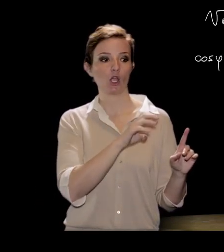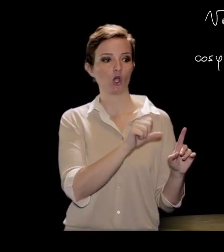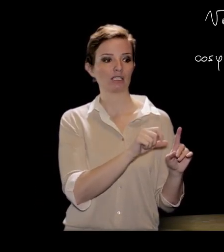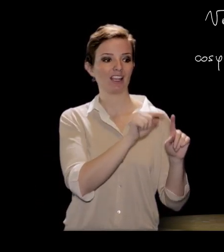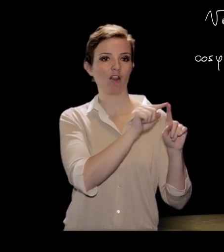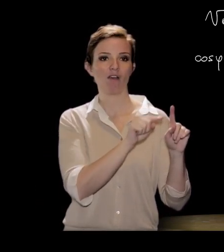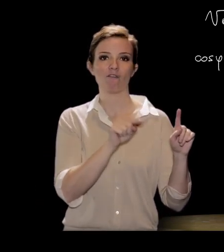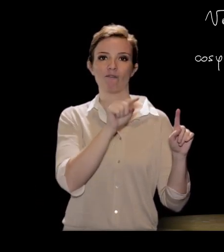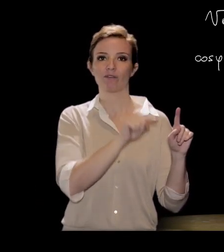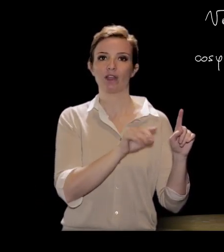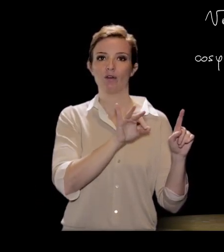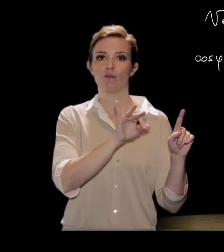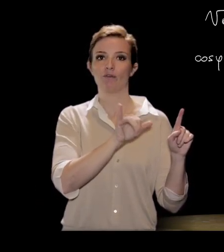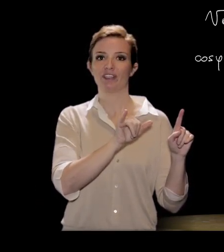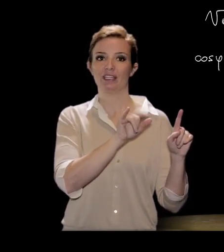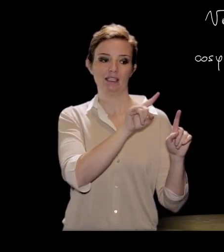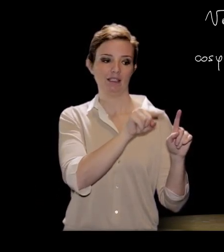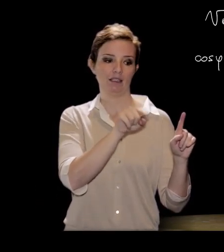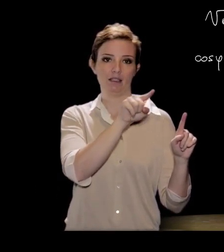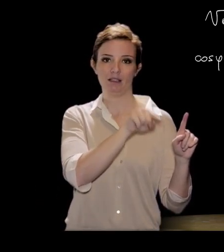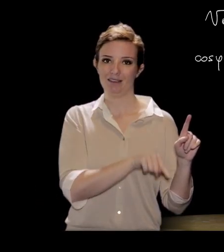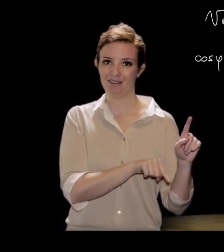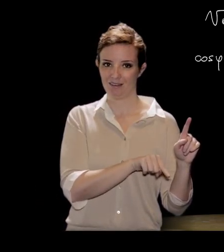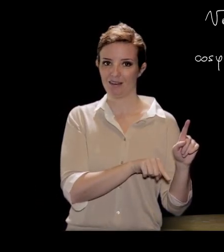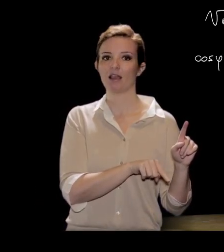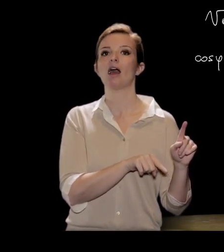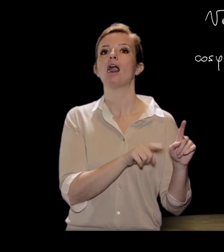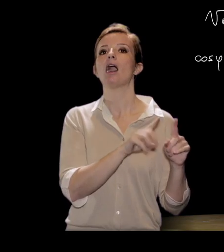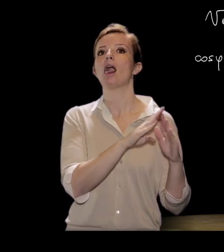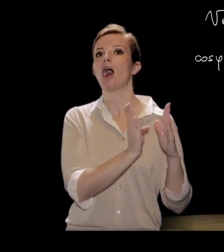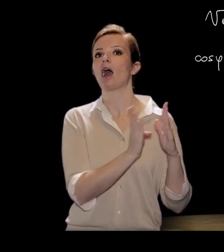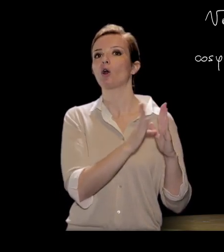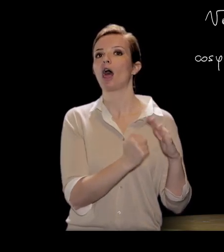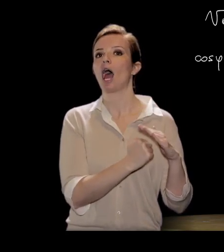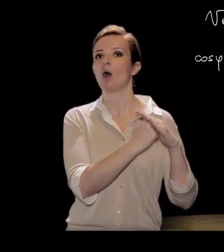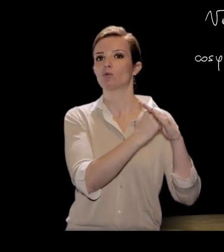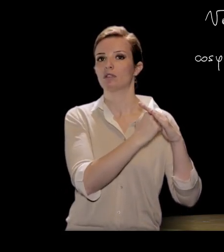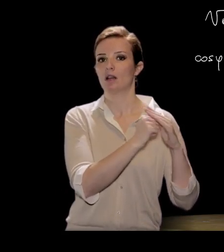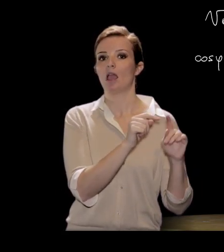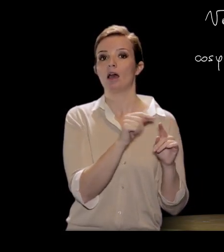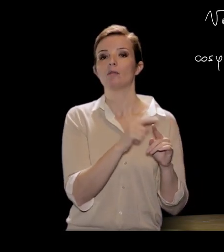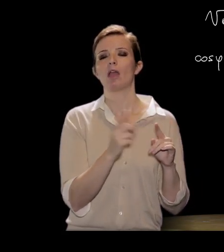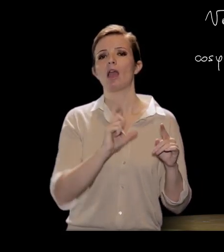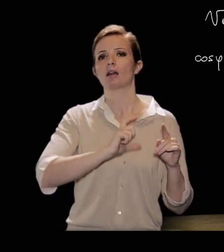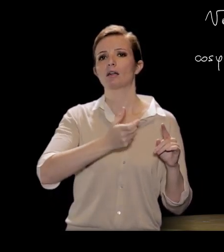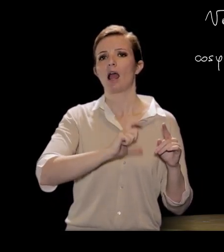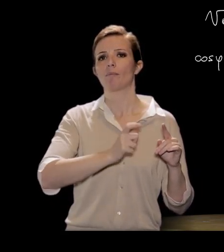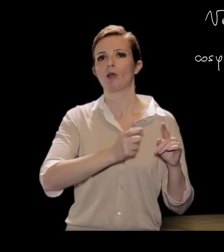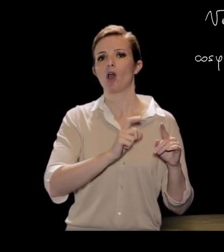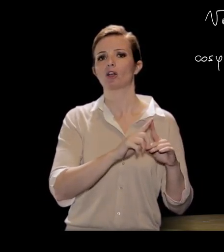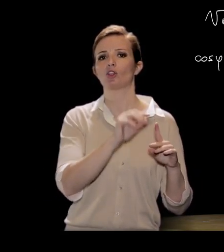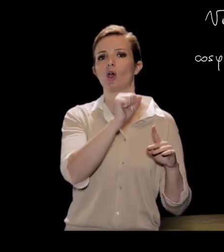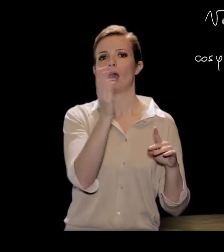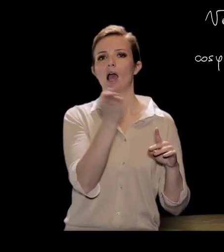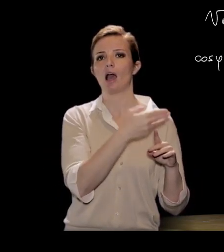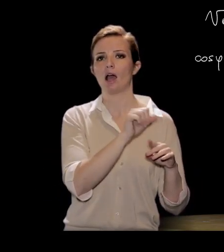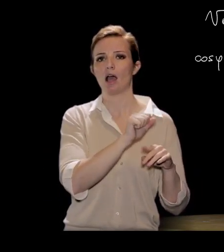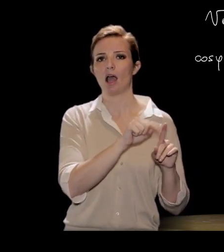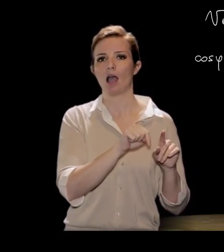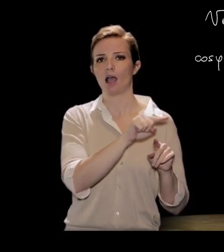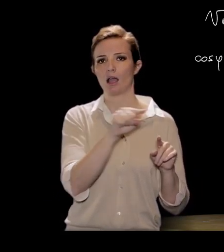angolo ausiliario, il rapporto a su radice di a quadro più b quadro, cioè quello che